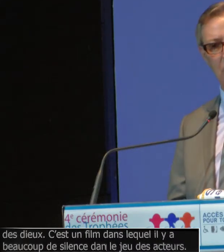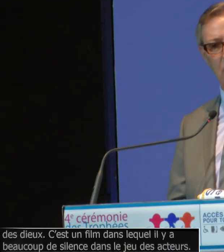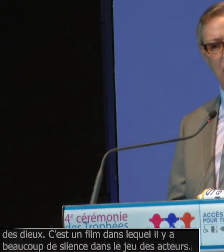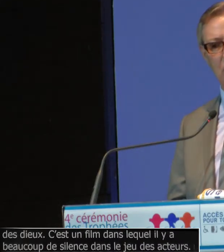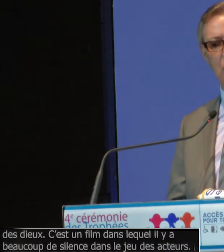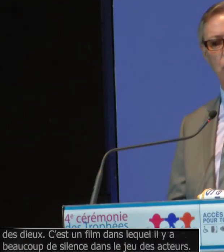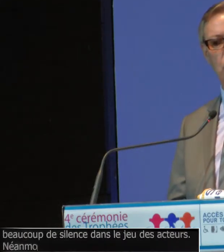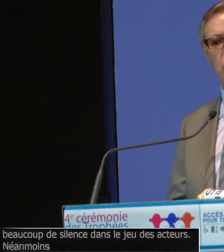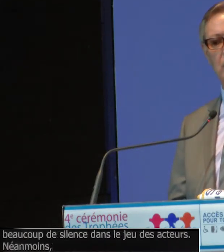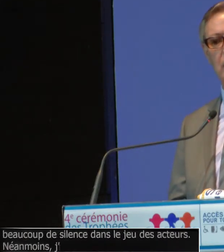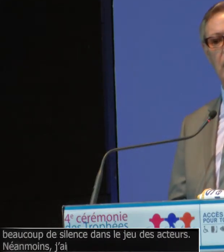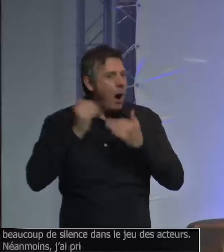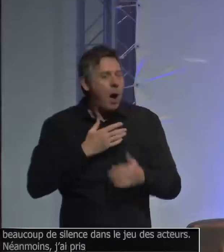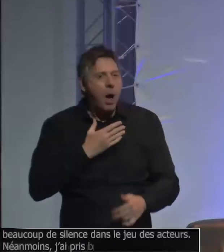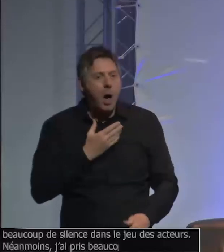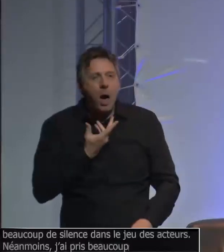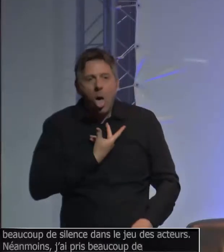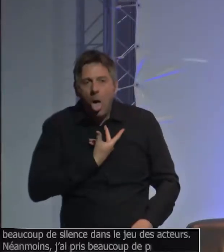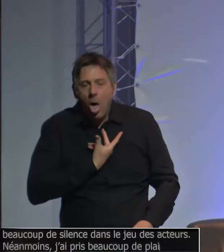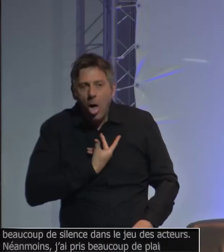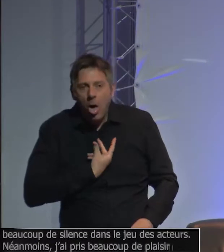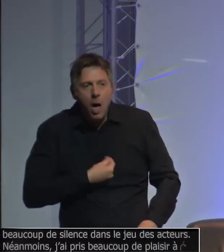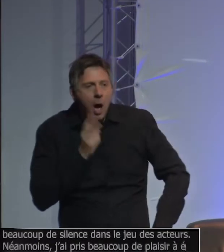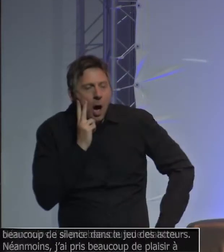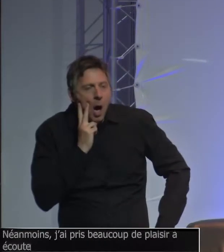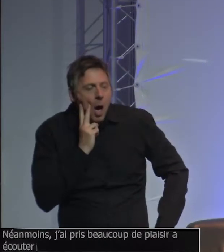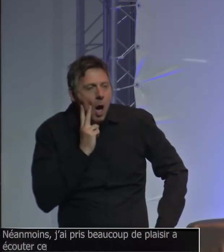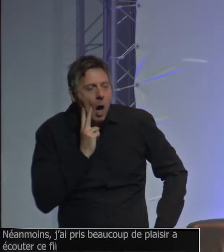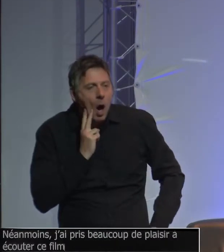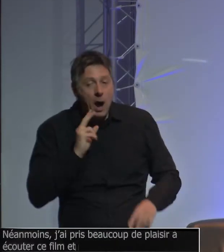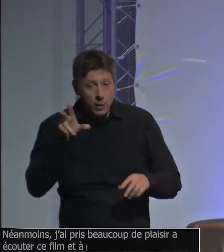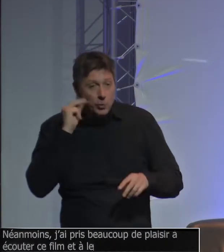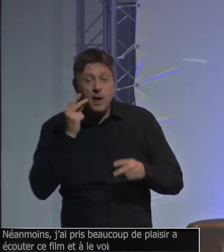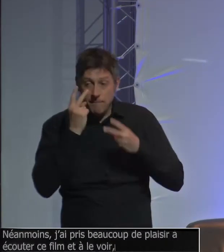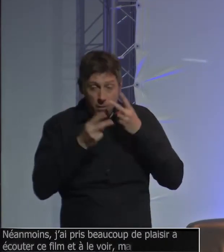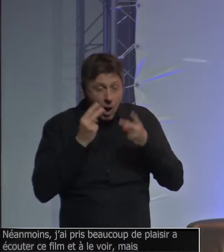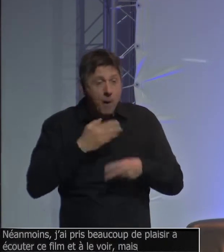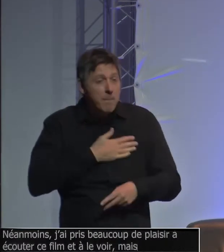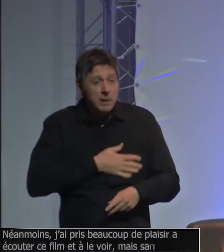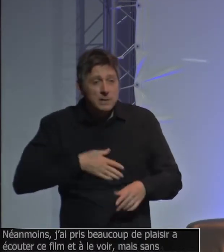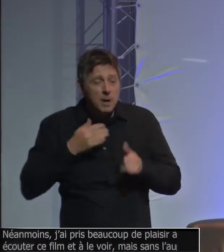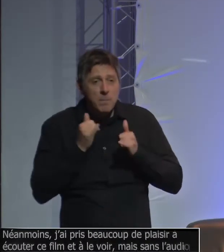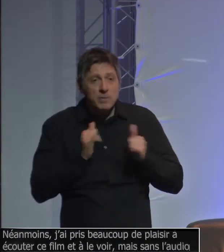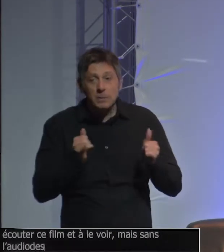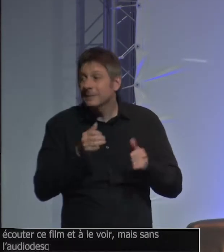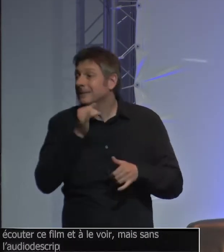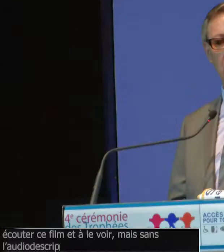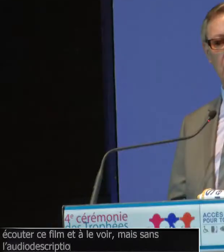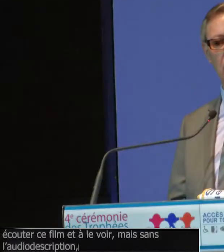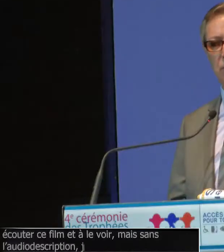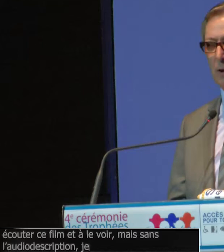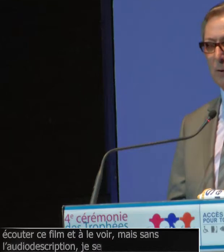apprécié ce film. J'ai pris beaucoup de plaisir à l'écouter et à le voir, mais il est évident que sans